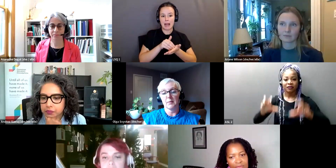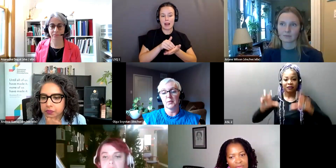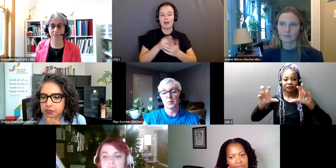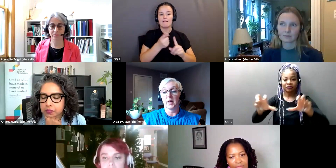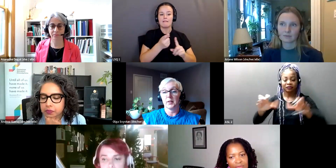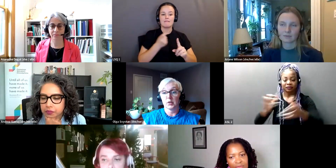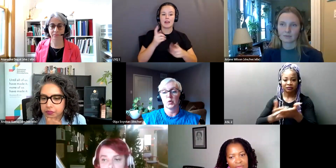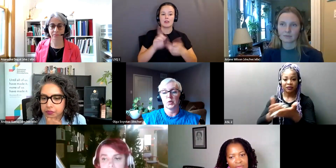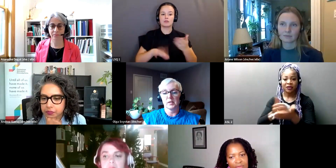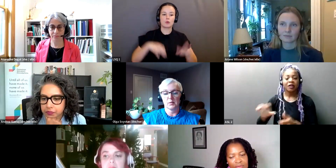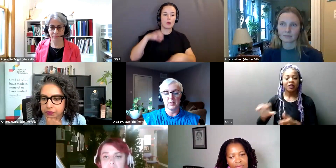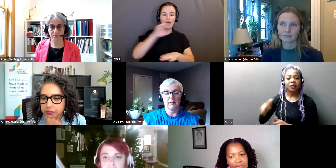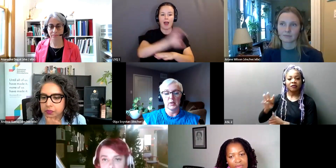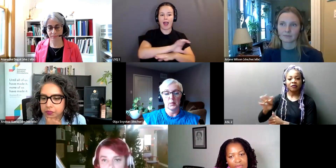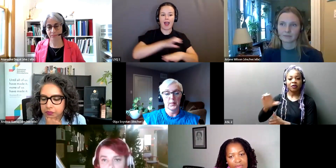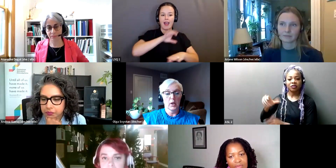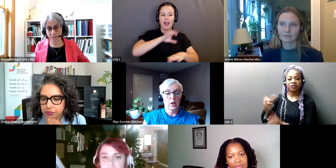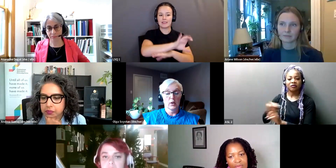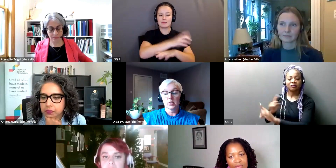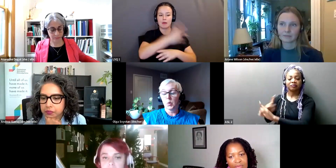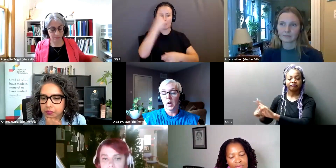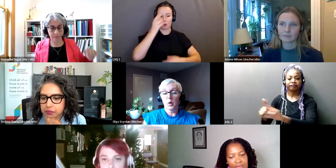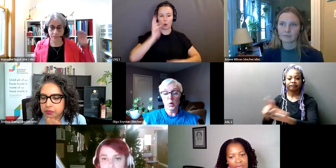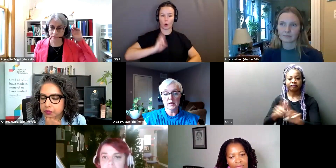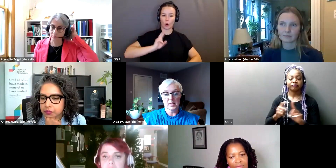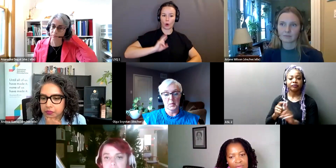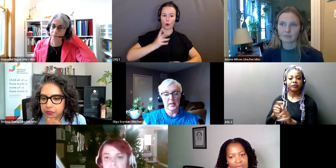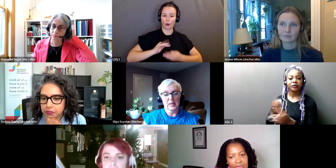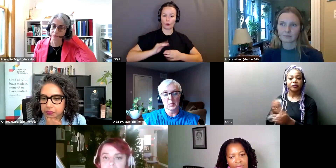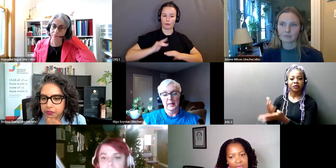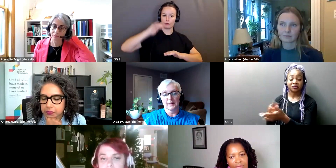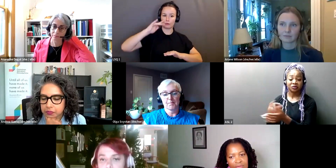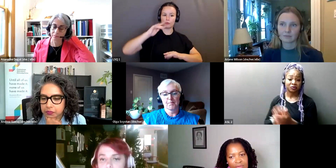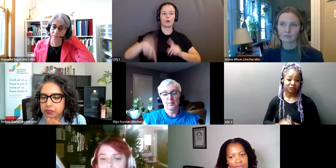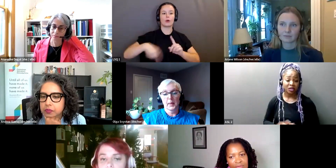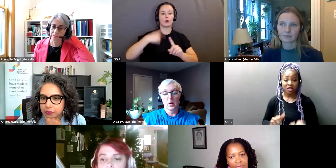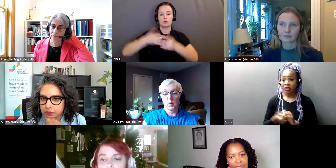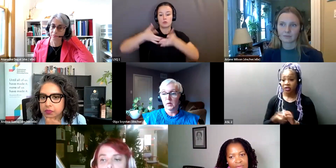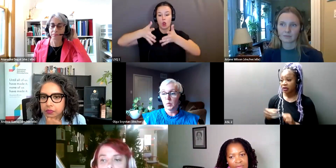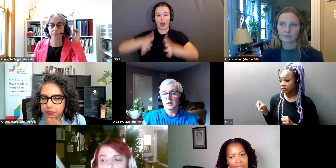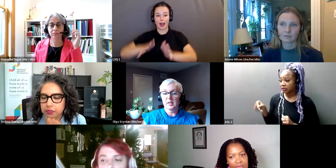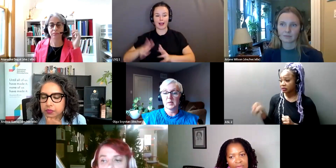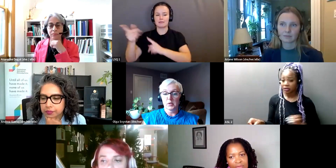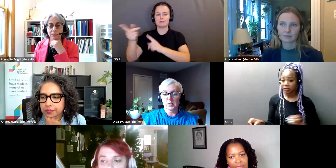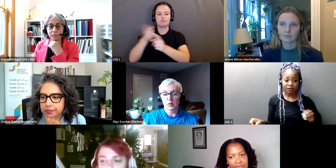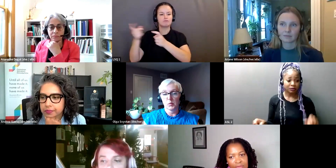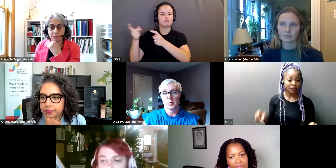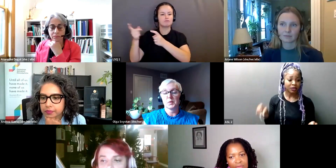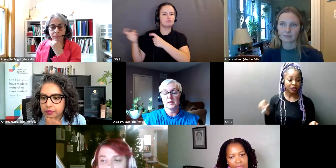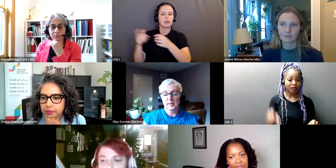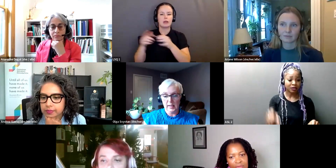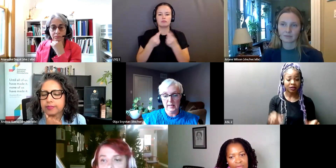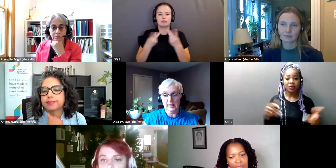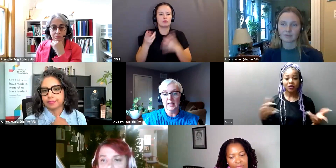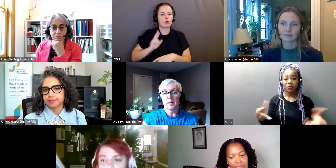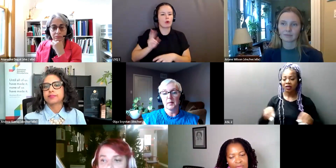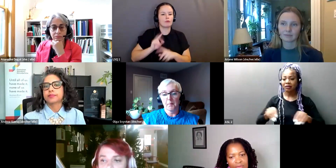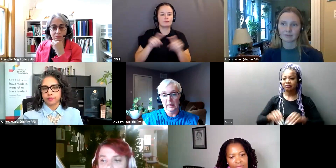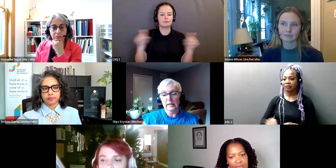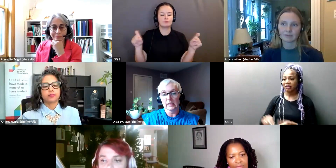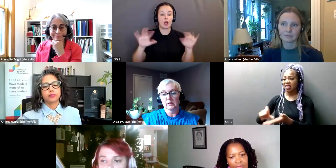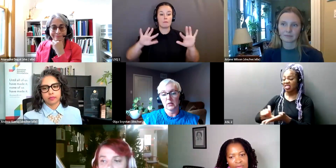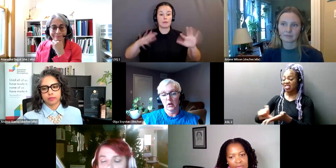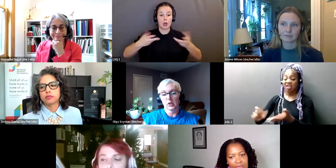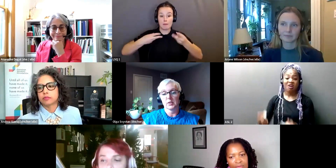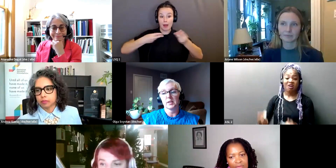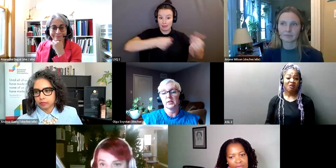dans les investissements, dans les revenus, et d'autres, le reste est venu de diverses sources de revenus. Comment l'argent a-t-il été